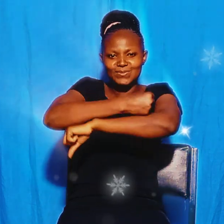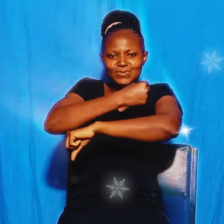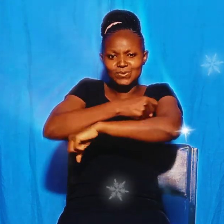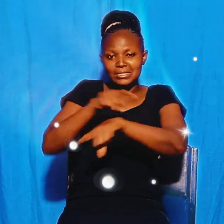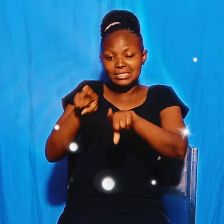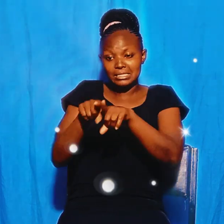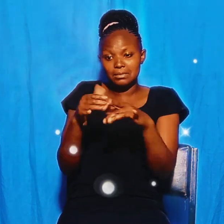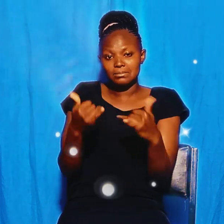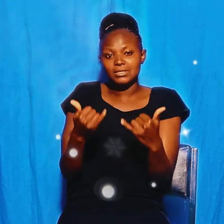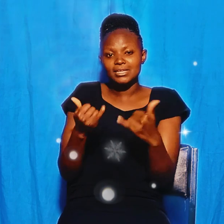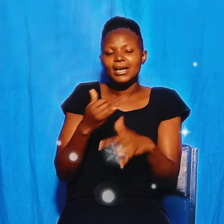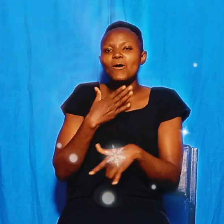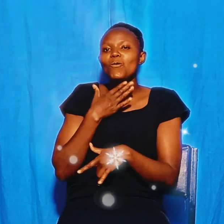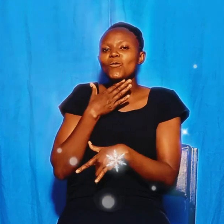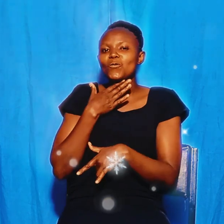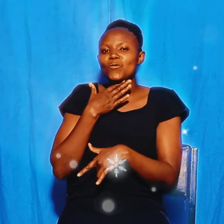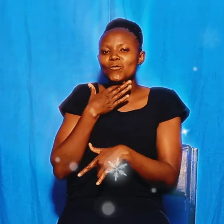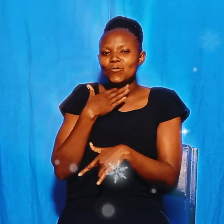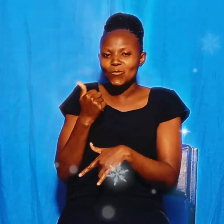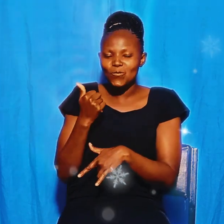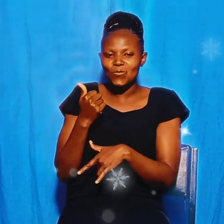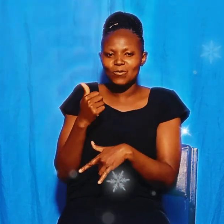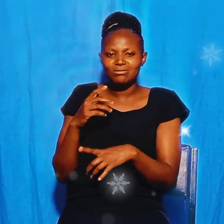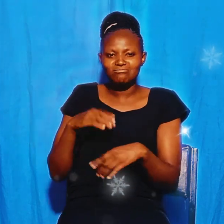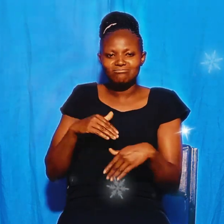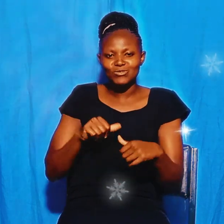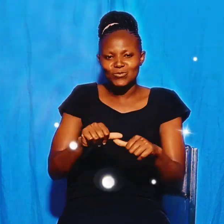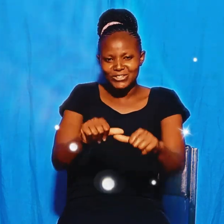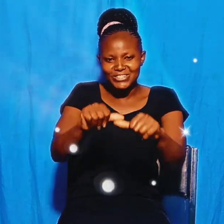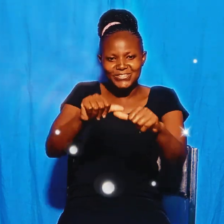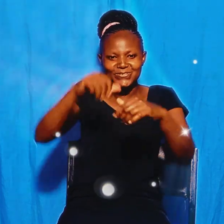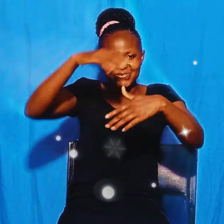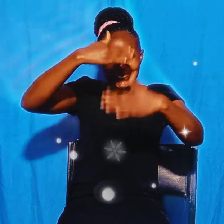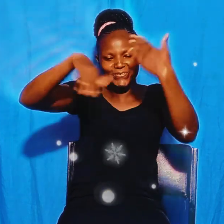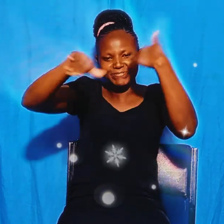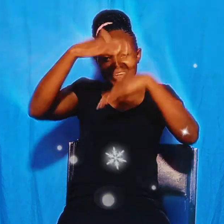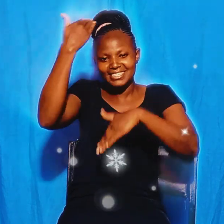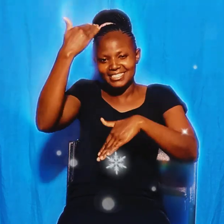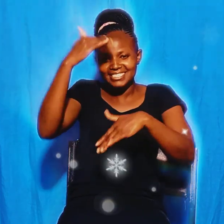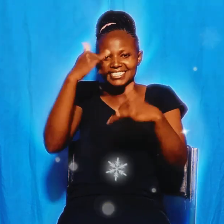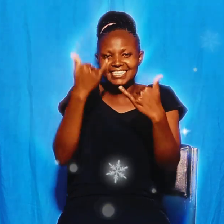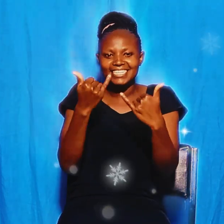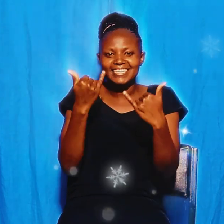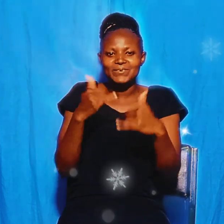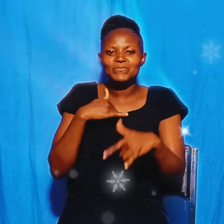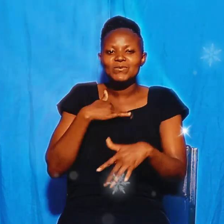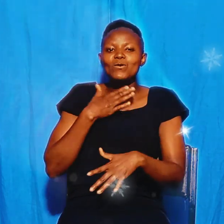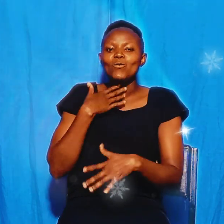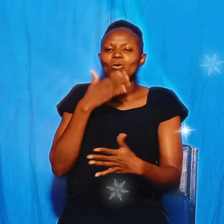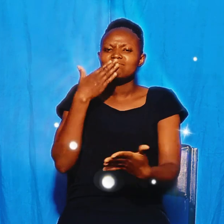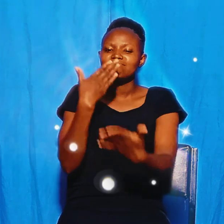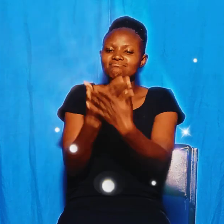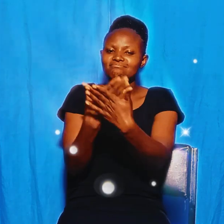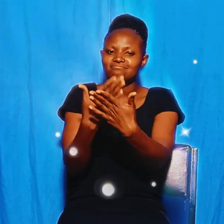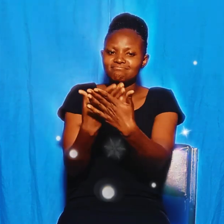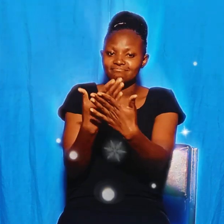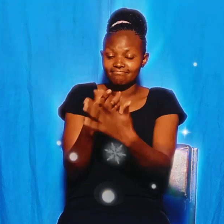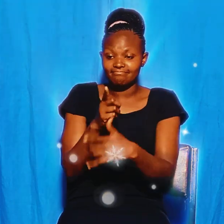Na maino haa. Nyei niendo utunga mubea ni Tawafranceska kethi watimu